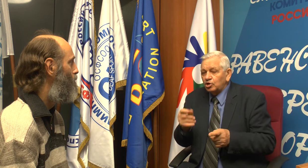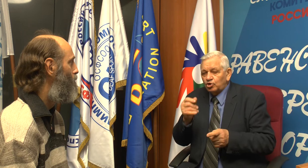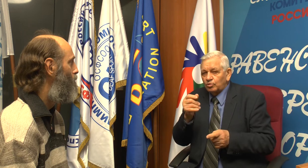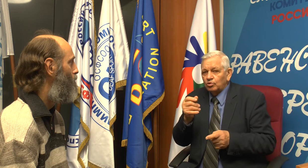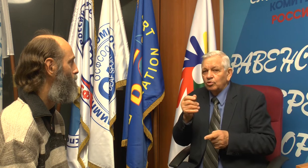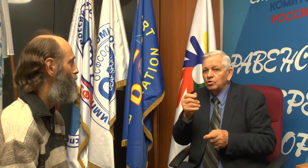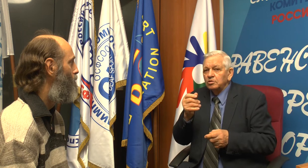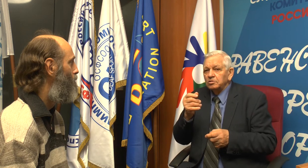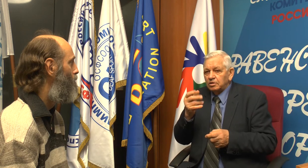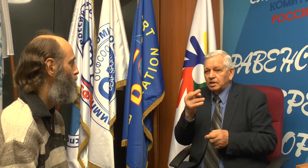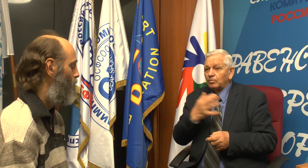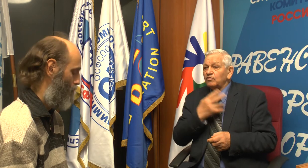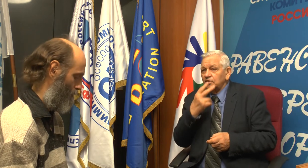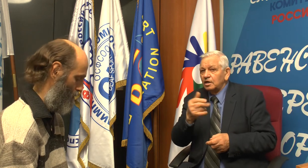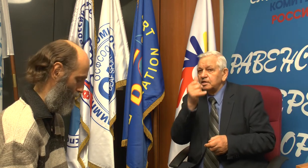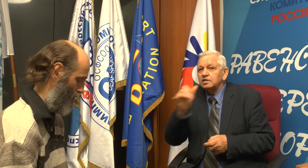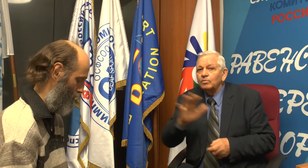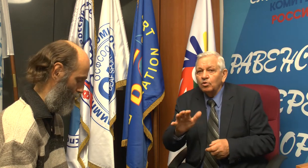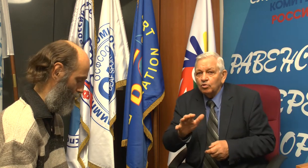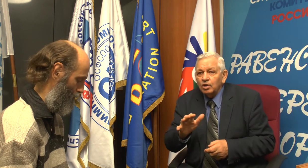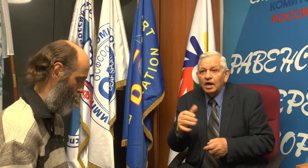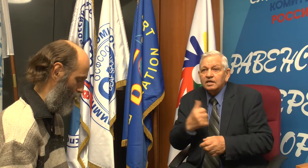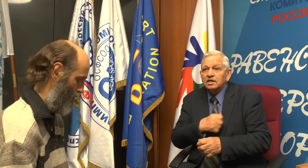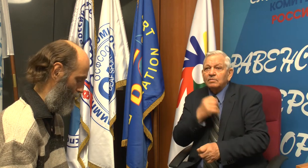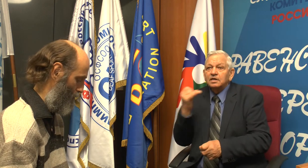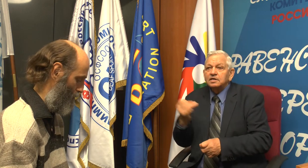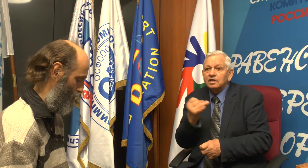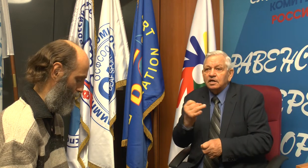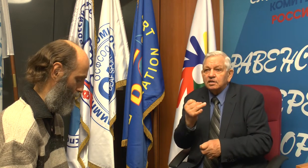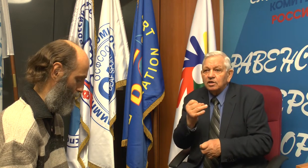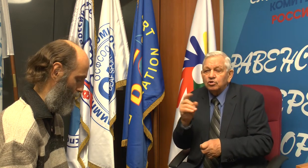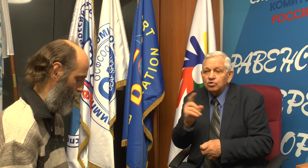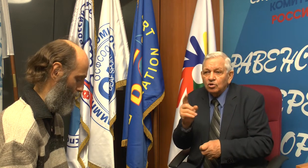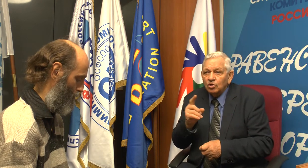по-настоящему, на мой взгляд, не смогут. А самое интересное, что